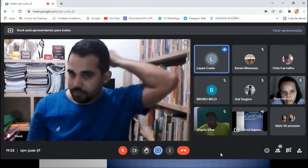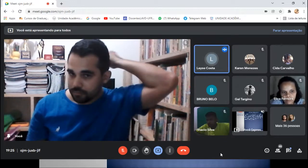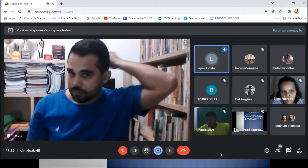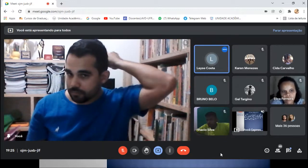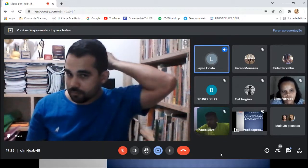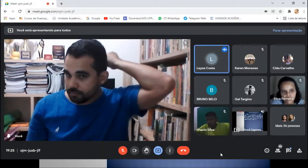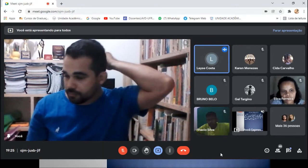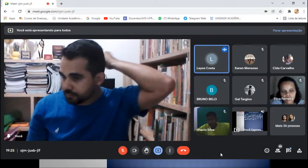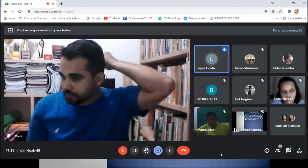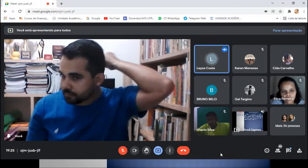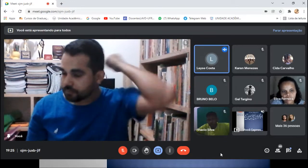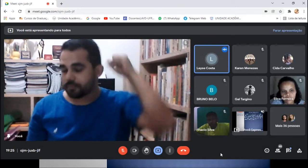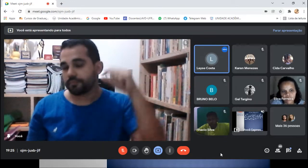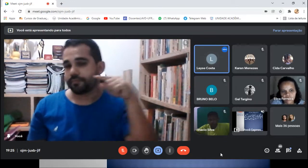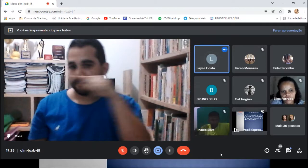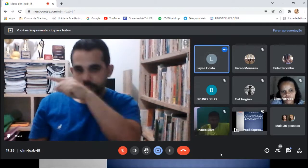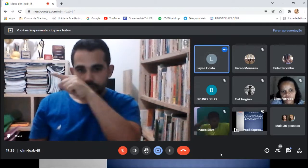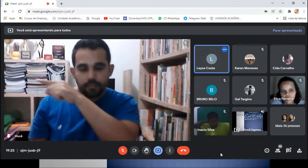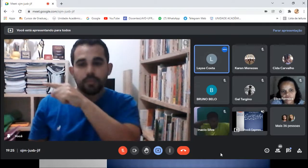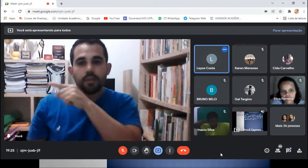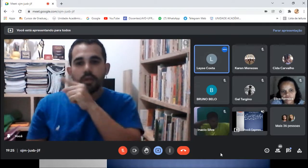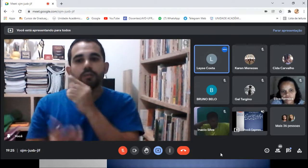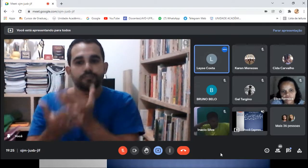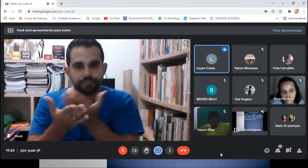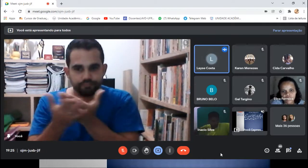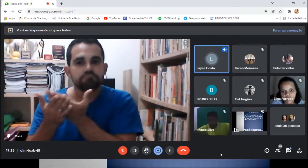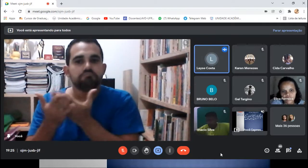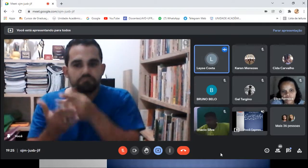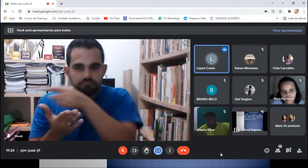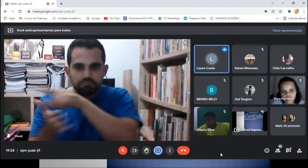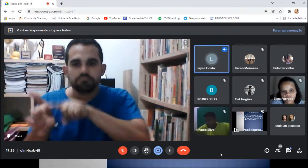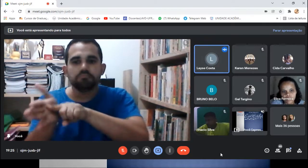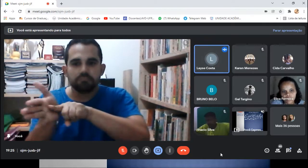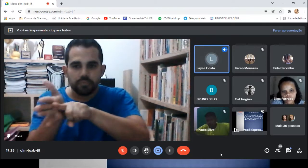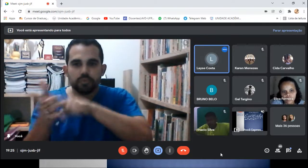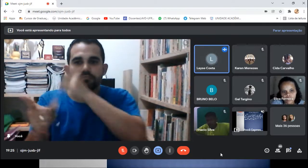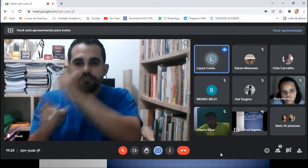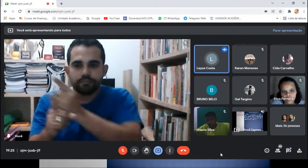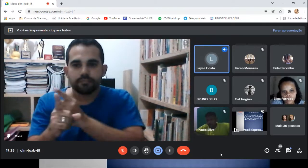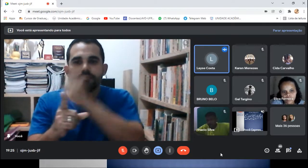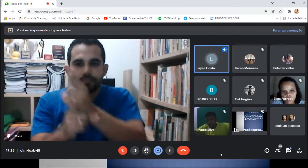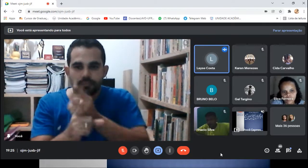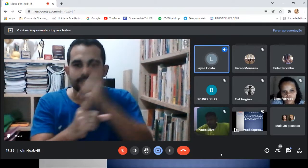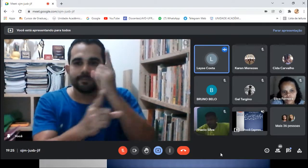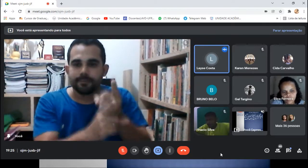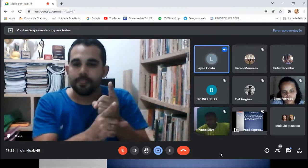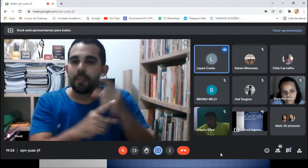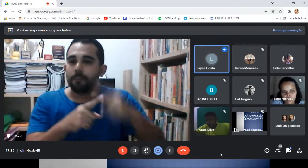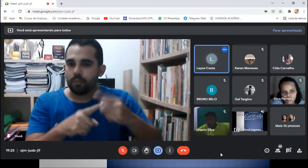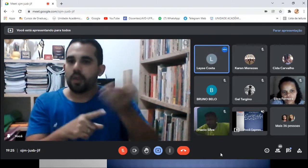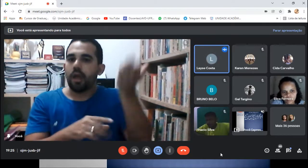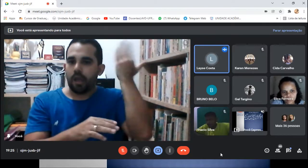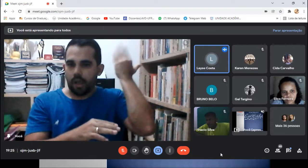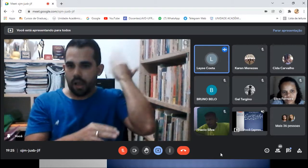Nóbrega, o sinal dele é este. Então, ele estudou, ele pesquisou, investigou e